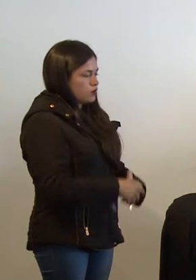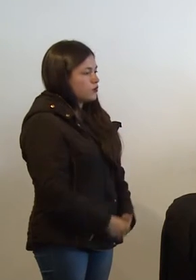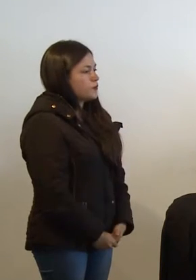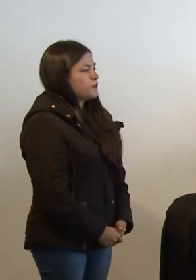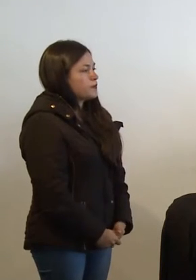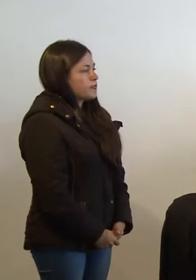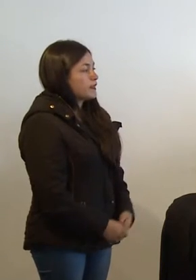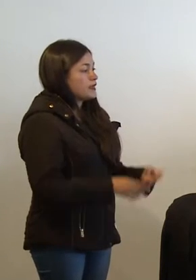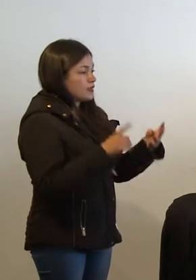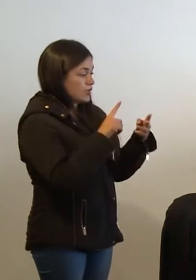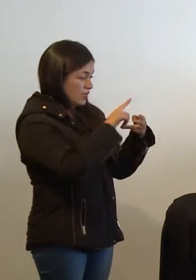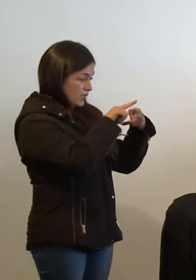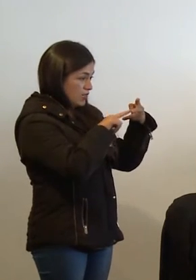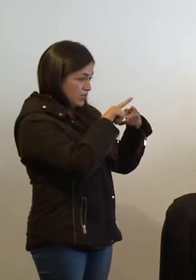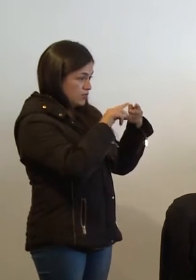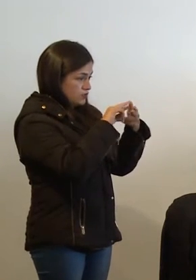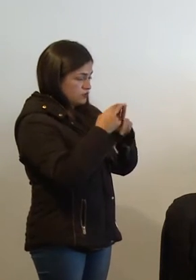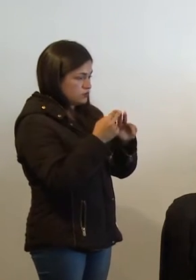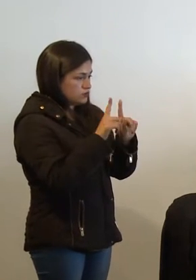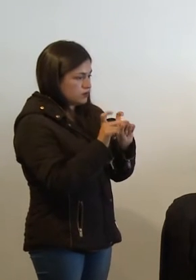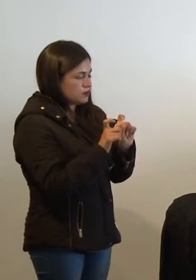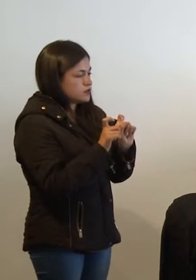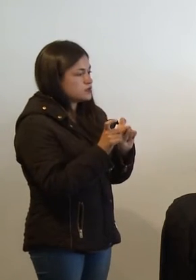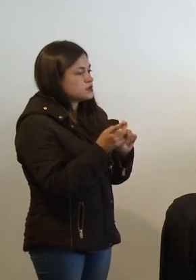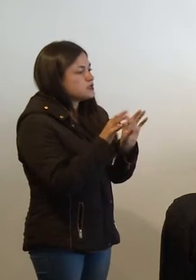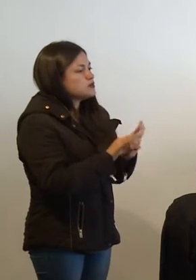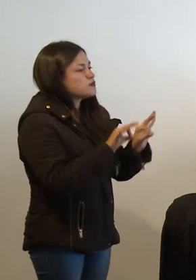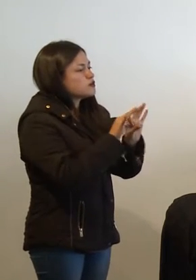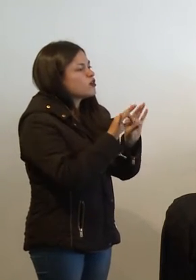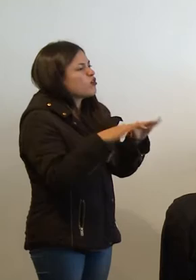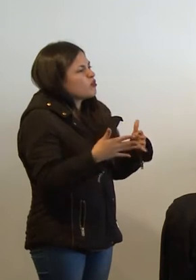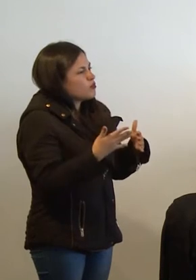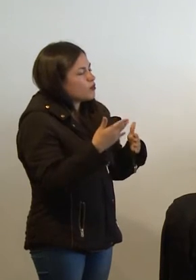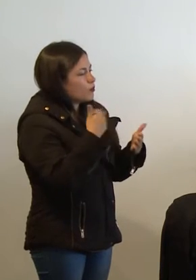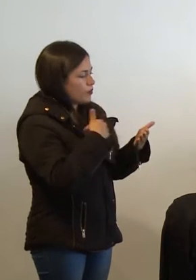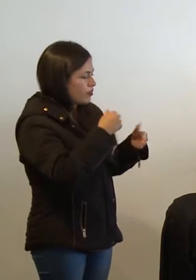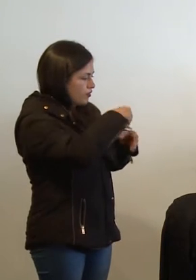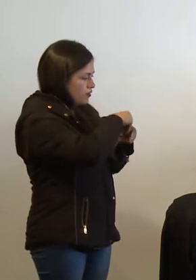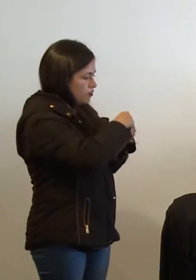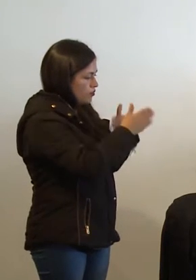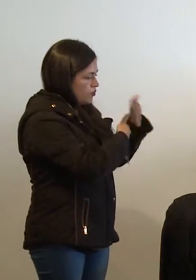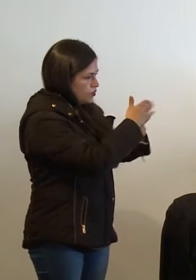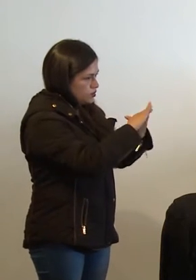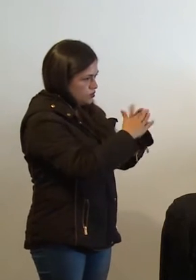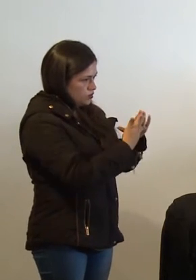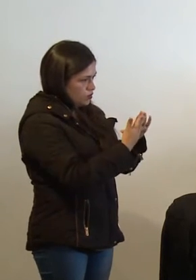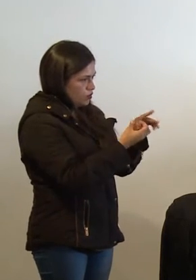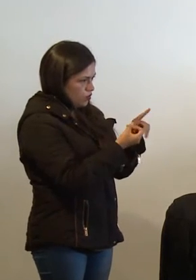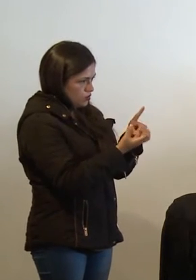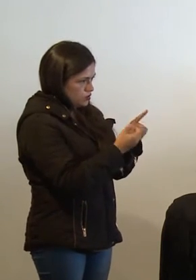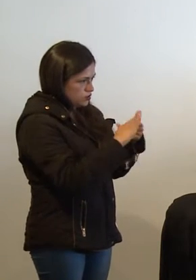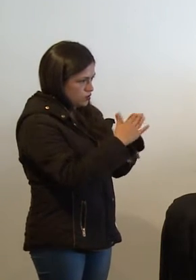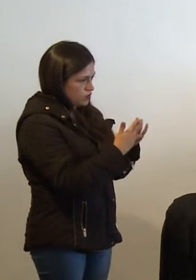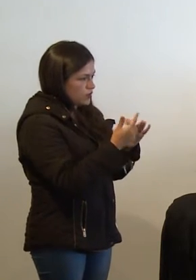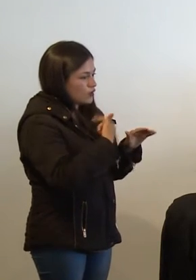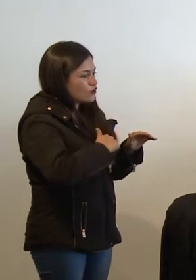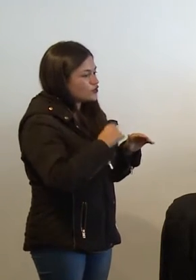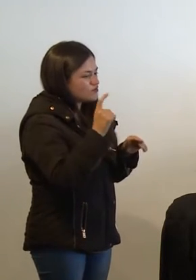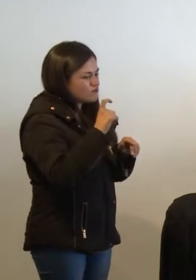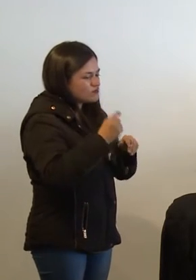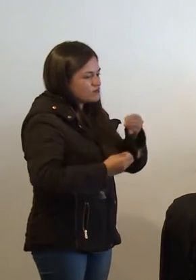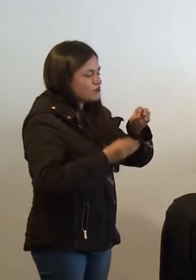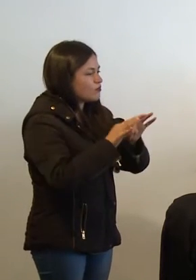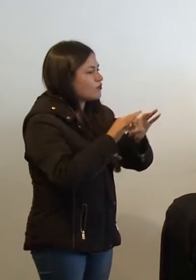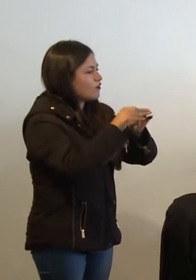Y relacionado con estas tendencias, ¿qué debemos fortalecer en la formación de las nuevas generaciones de educadores comunitarios?